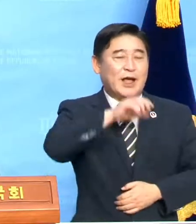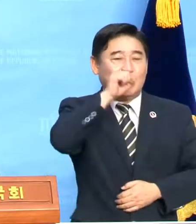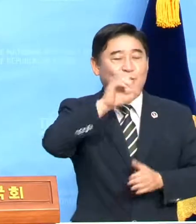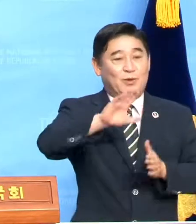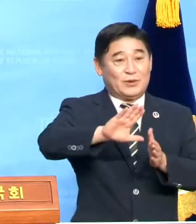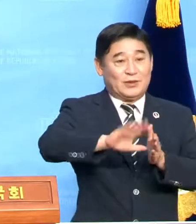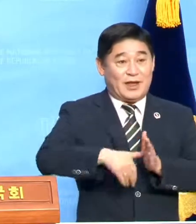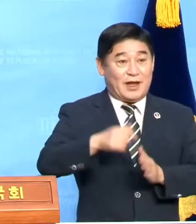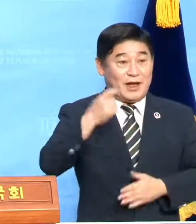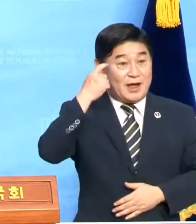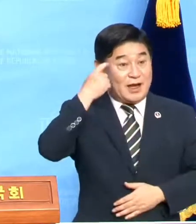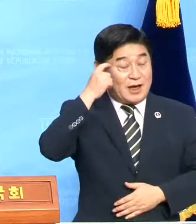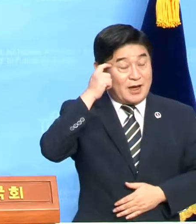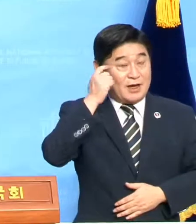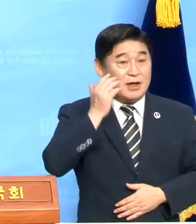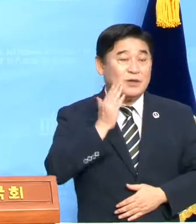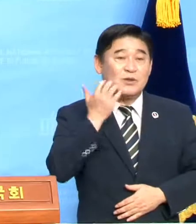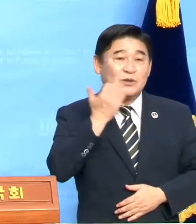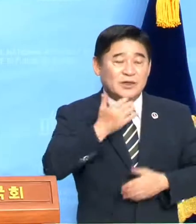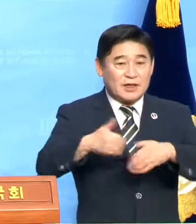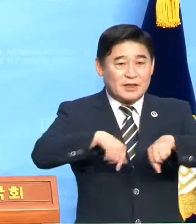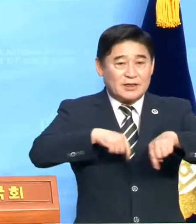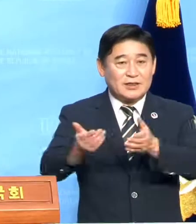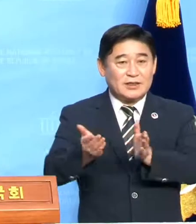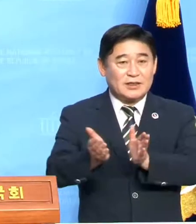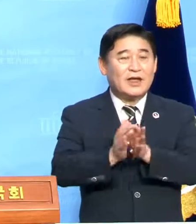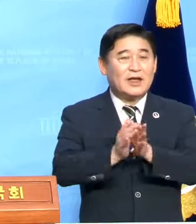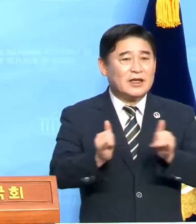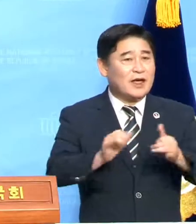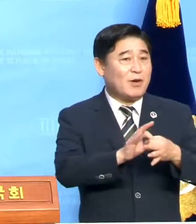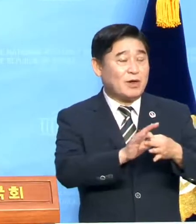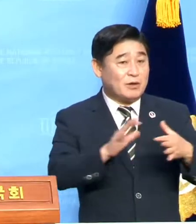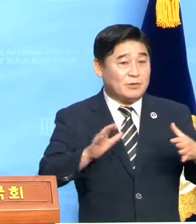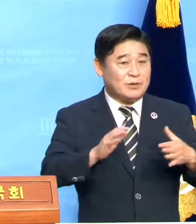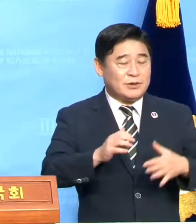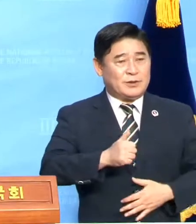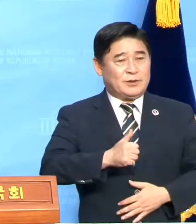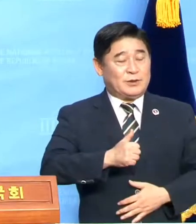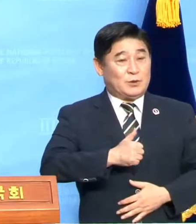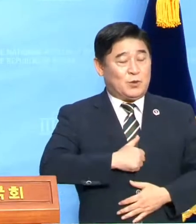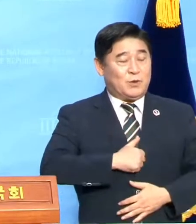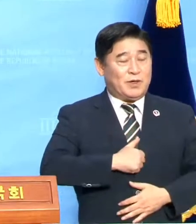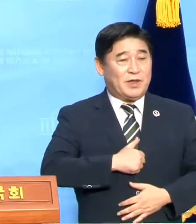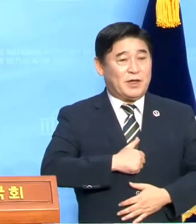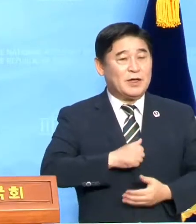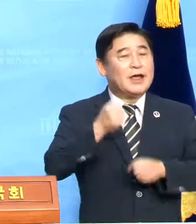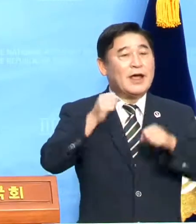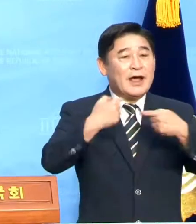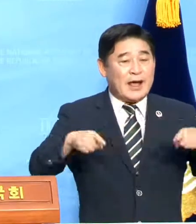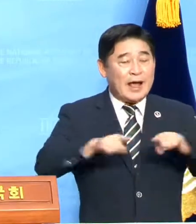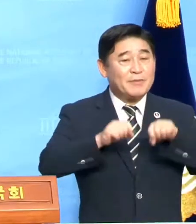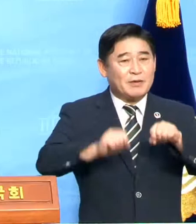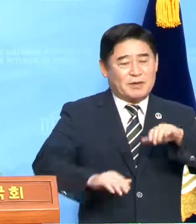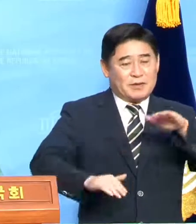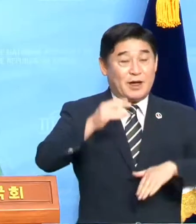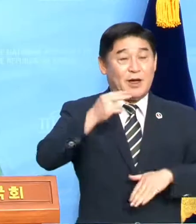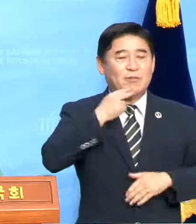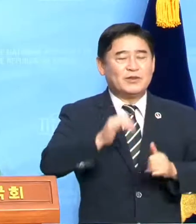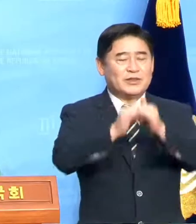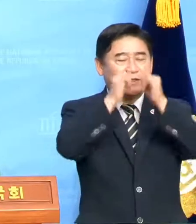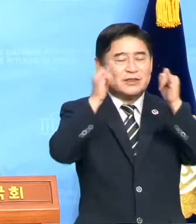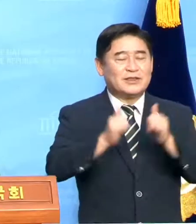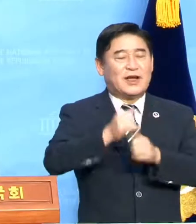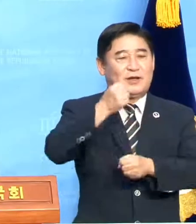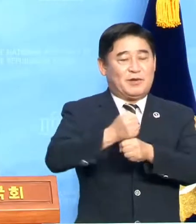생각합니다 녹색당은 을 인간 비인간 생명이 존엄하게 존 0 전하며 차별 불평등 없는 사회를